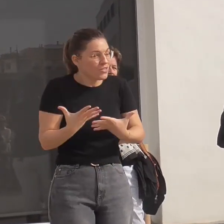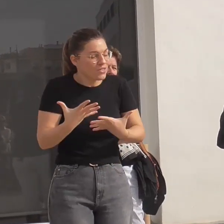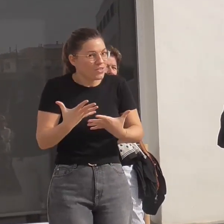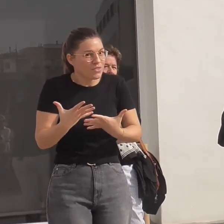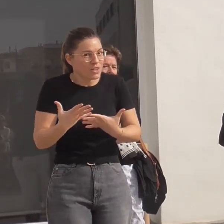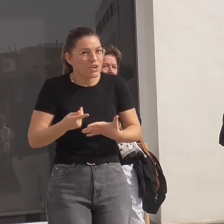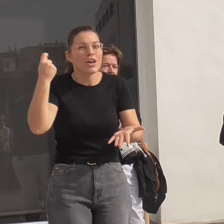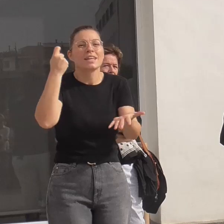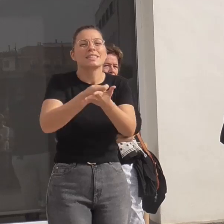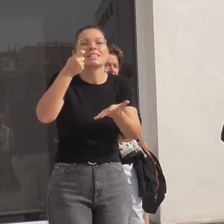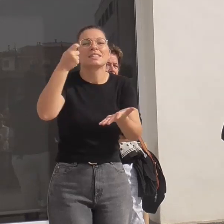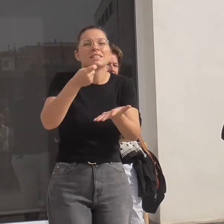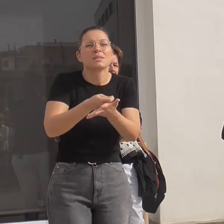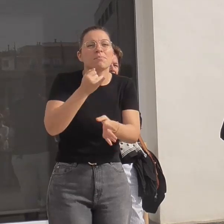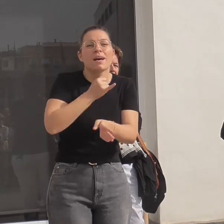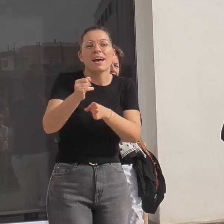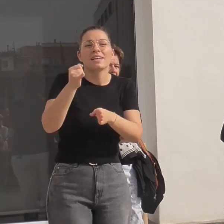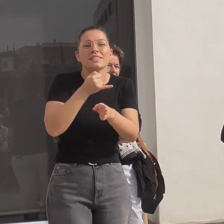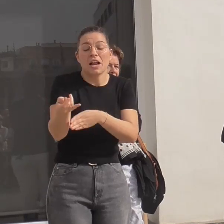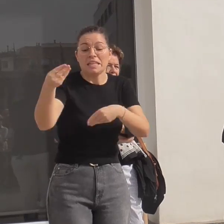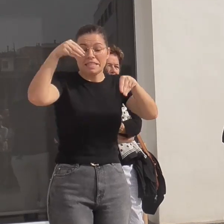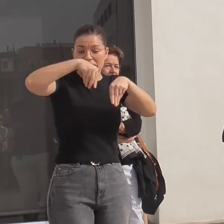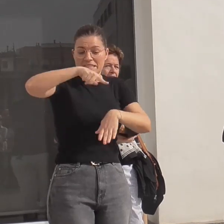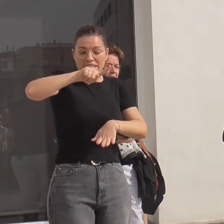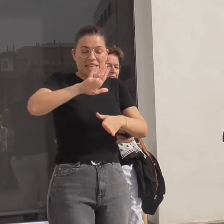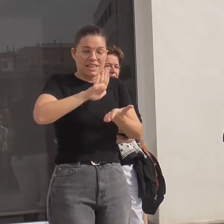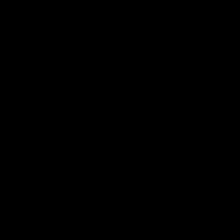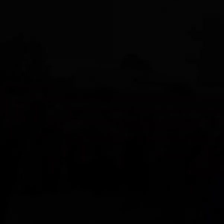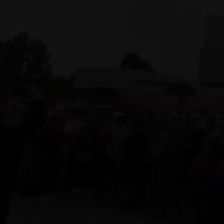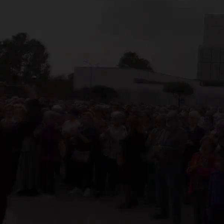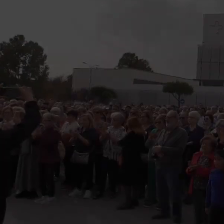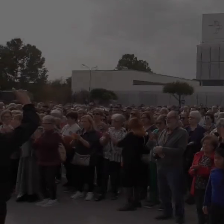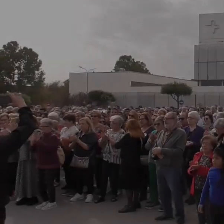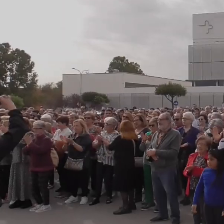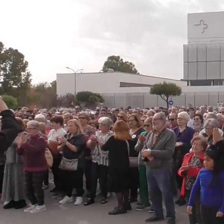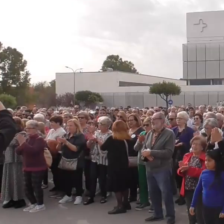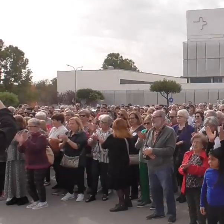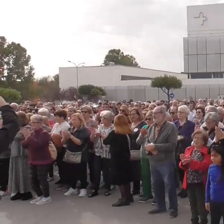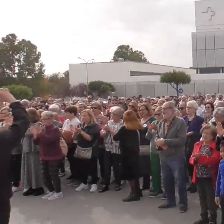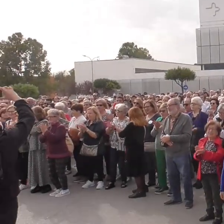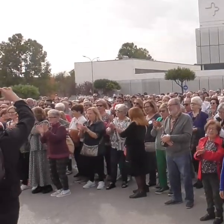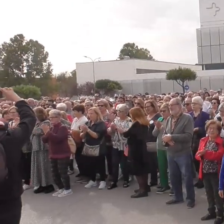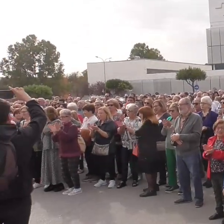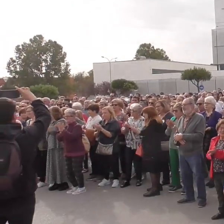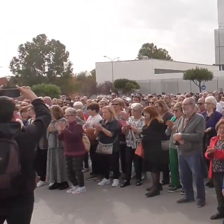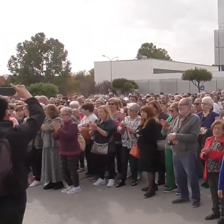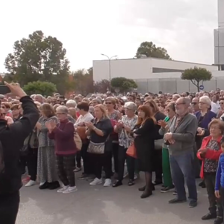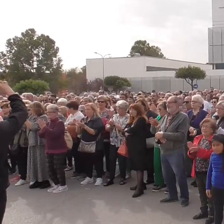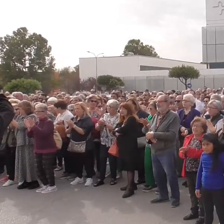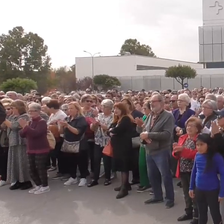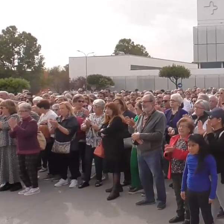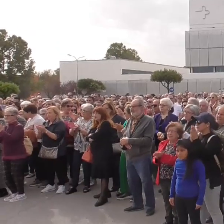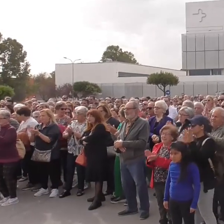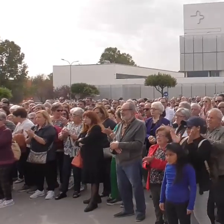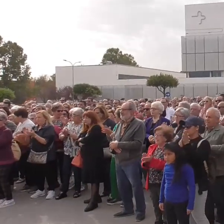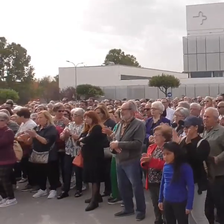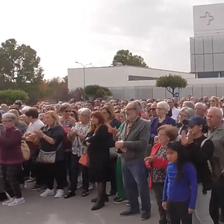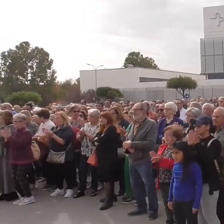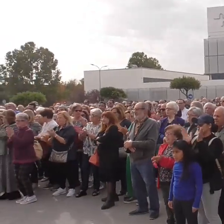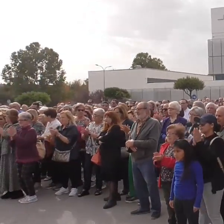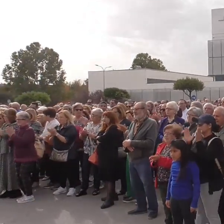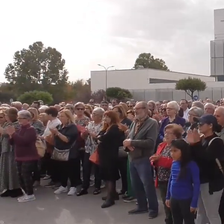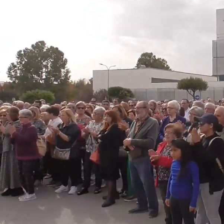se paga en el altiplano se queda en el altiplano. Thank you.